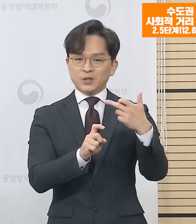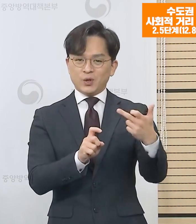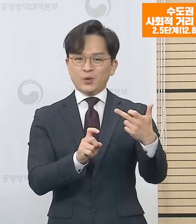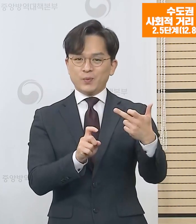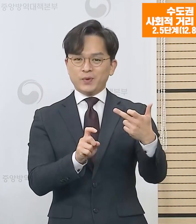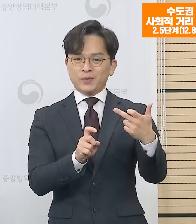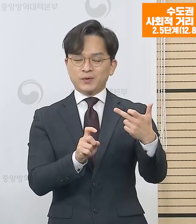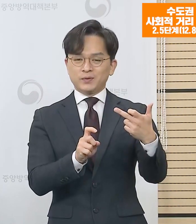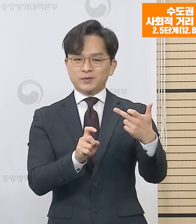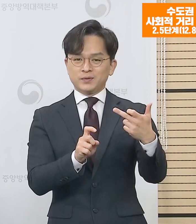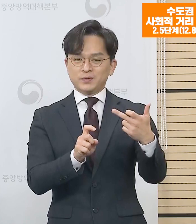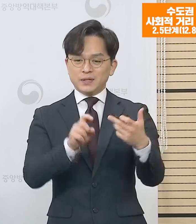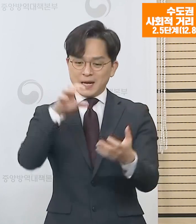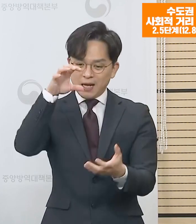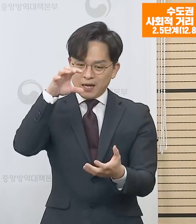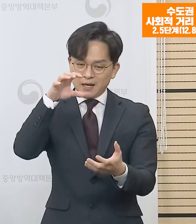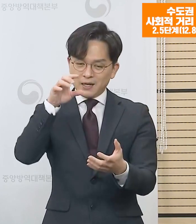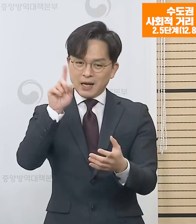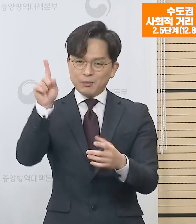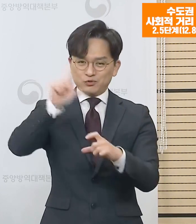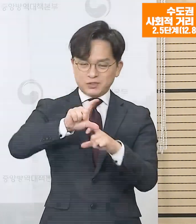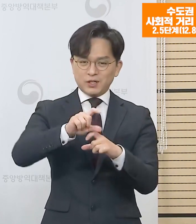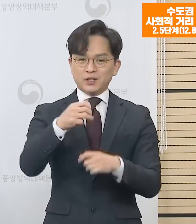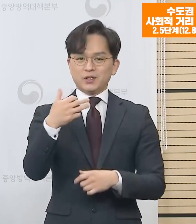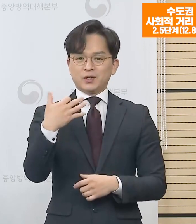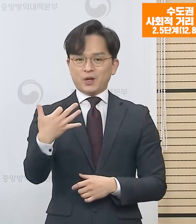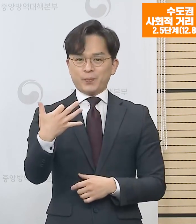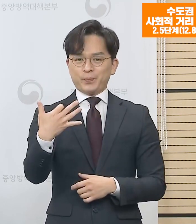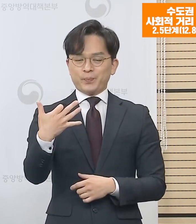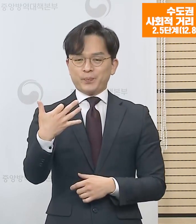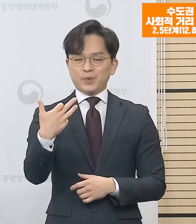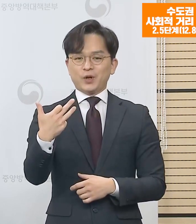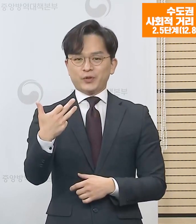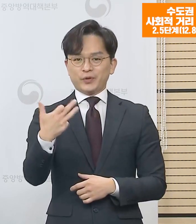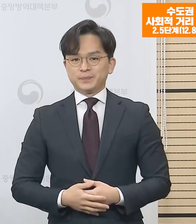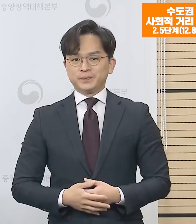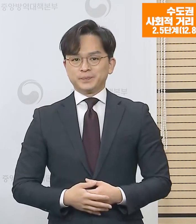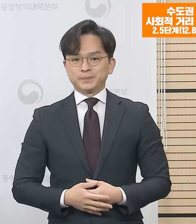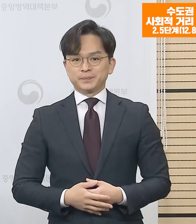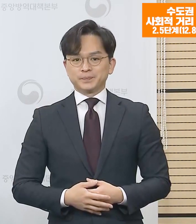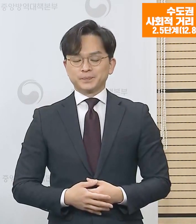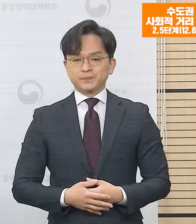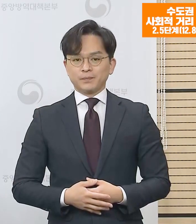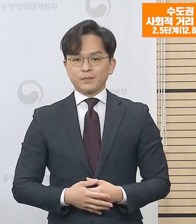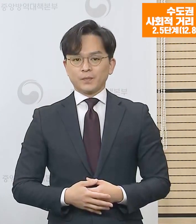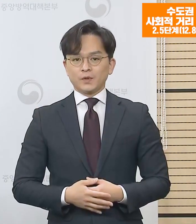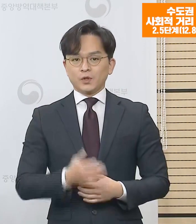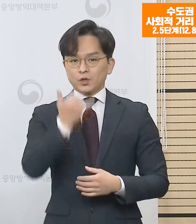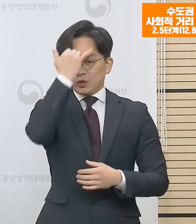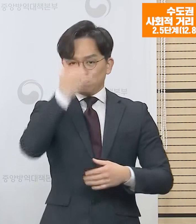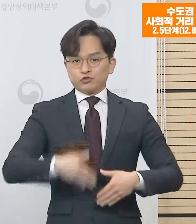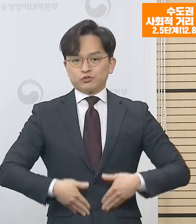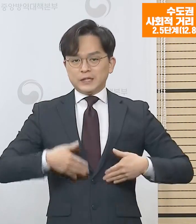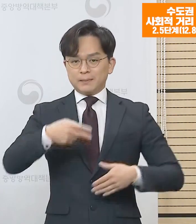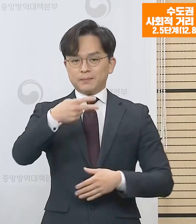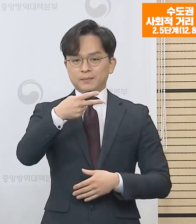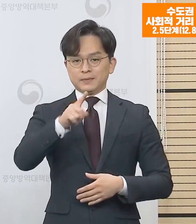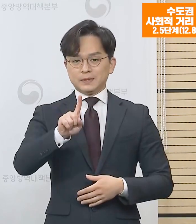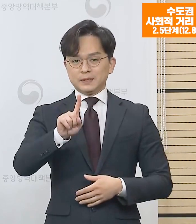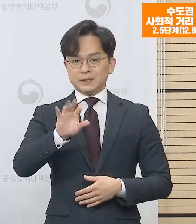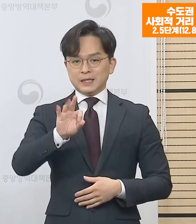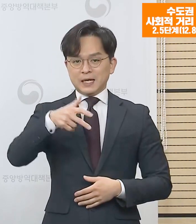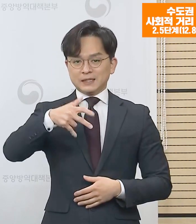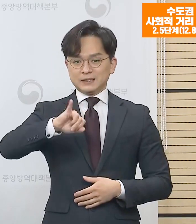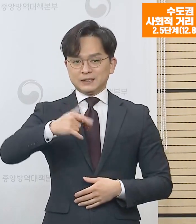18명이 확인되었습니다. 종사자가 9명, 입소자가 9명입니다. 충남 지역은 당진시에 있는